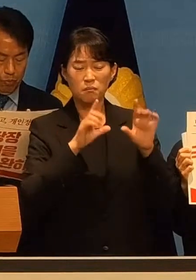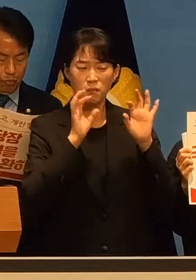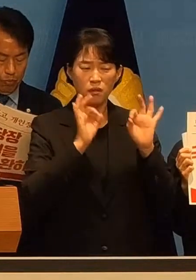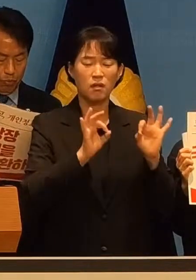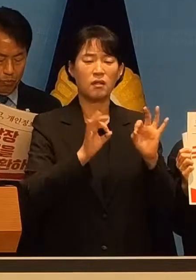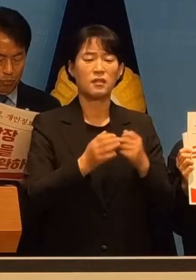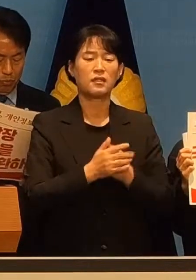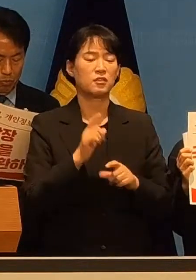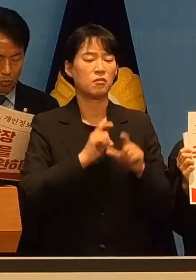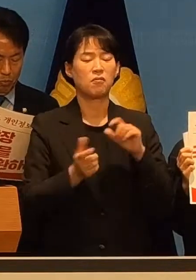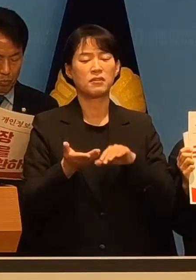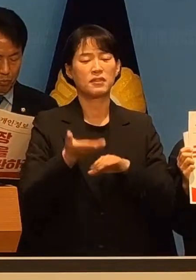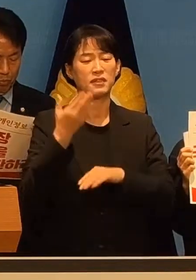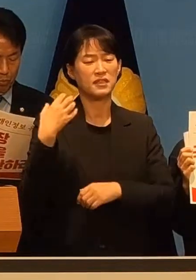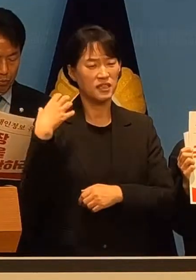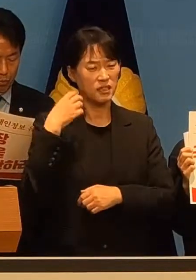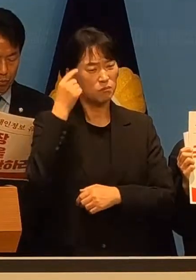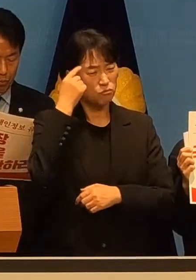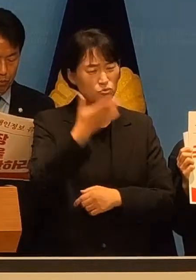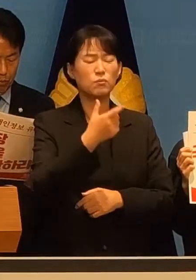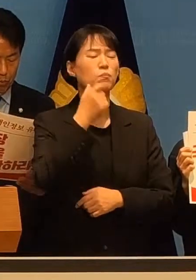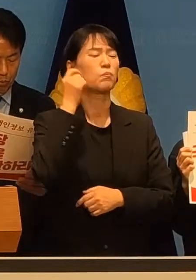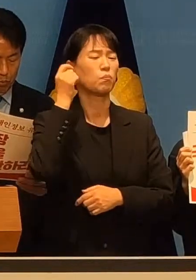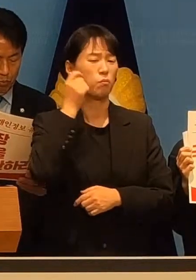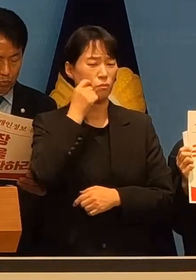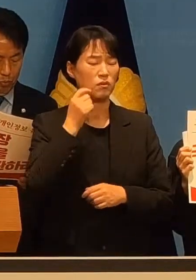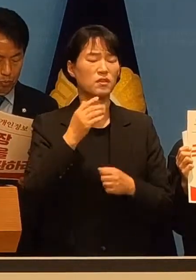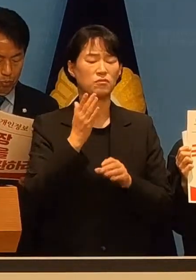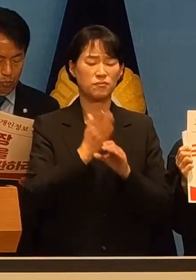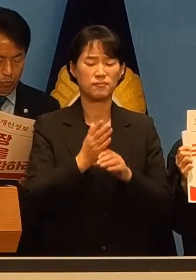보면서 더 이상 책임을 묻지 못하고 있습니다.